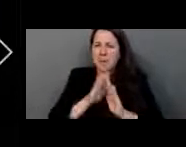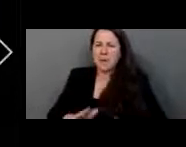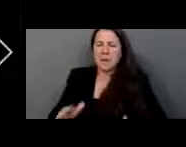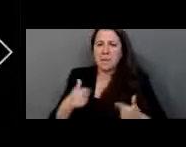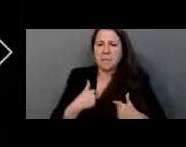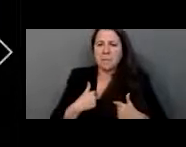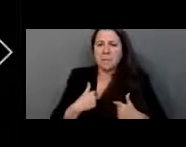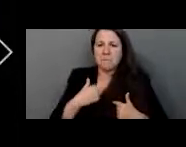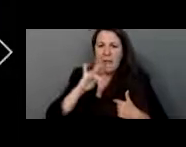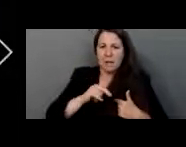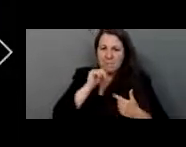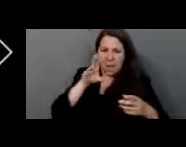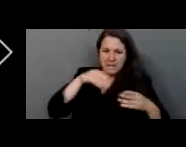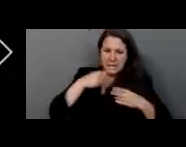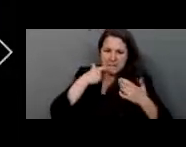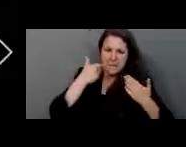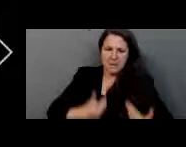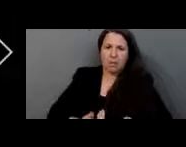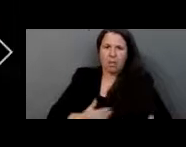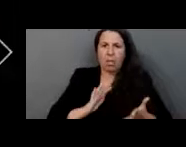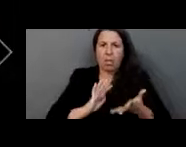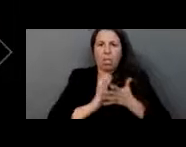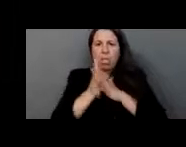accepter ce qu'elle est la mène à sa perte.